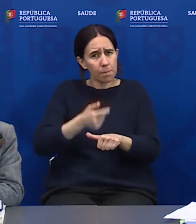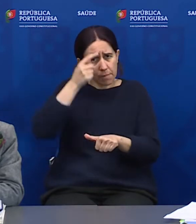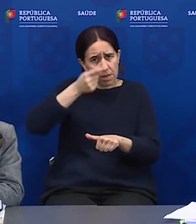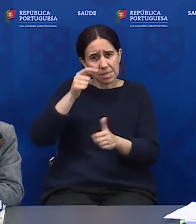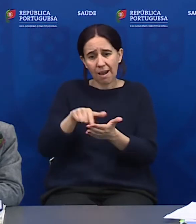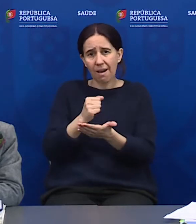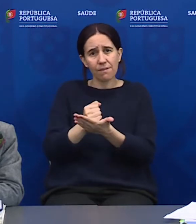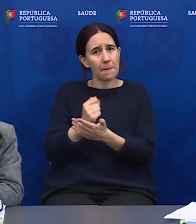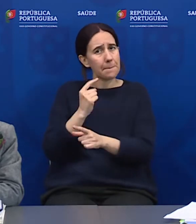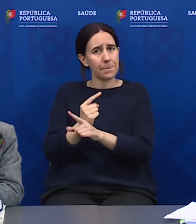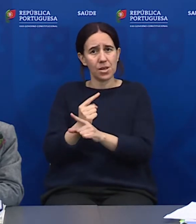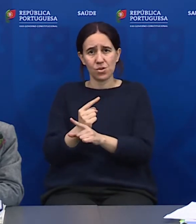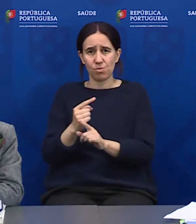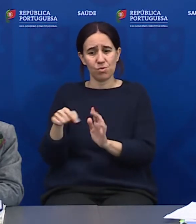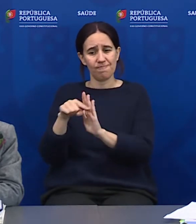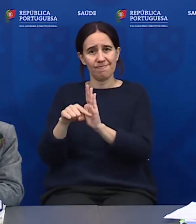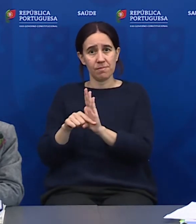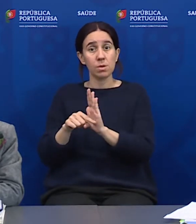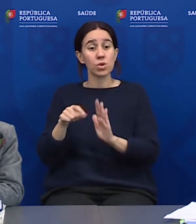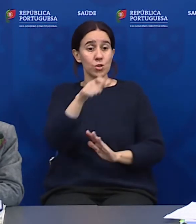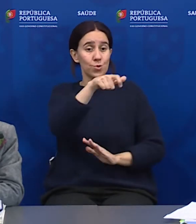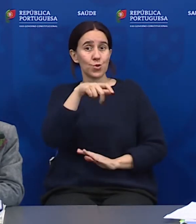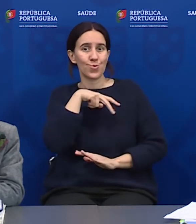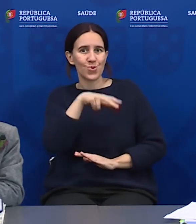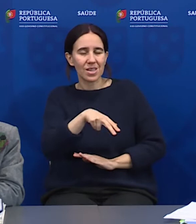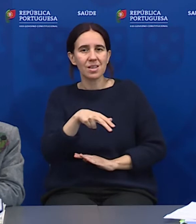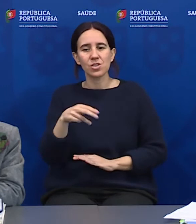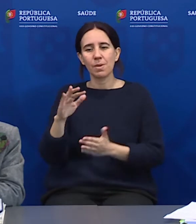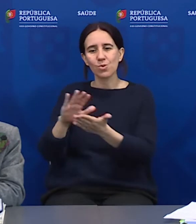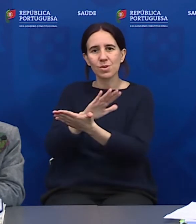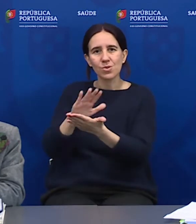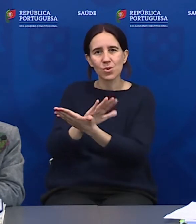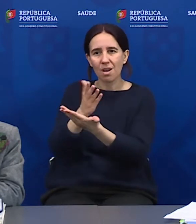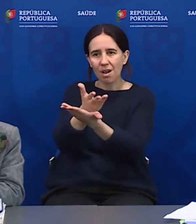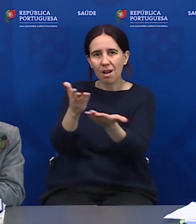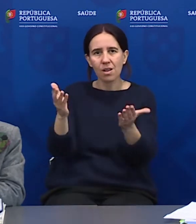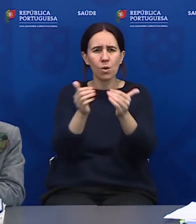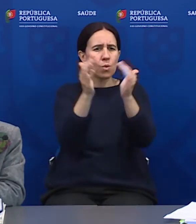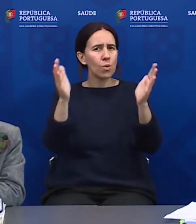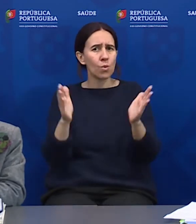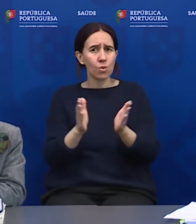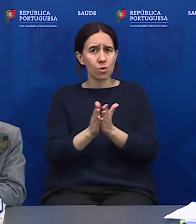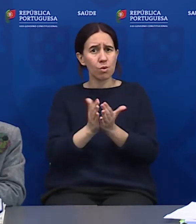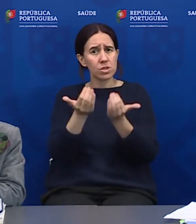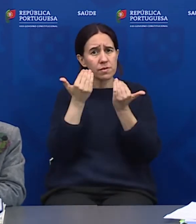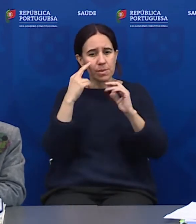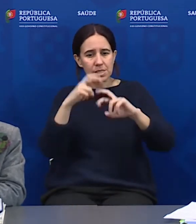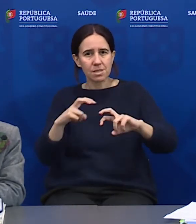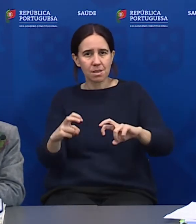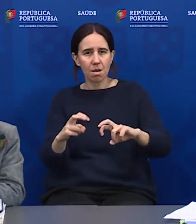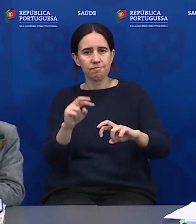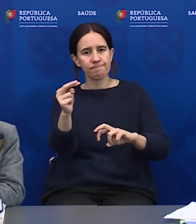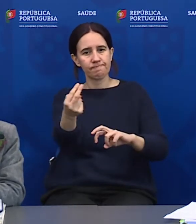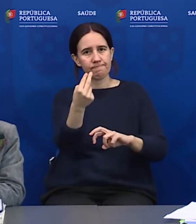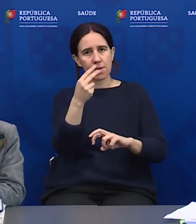ao mesmo layout, para que os portugueses, para que os órgãos de comunicação social, para todos aqueles que obtêm informação, se